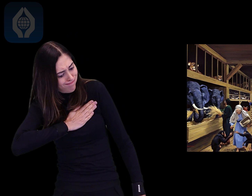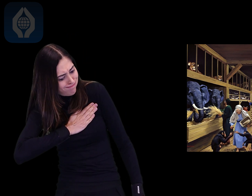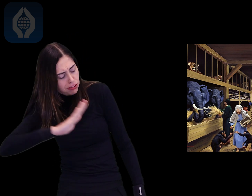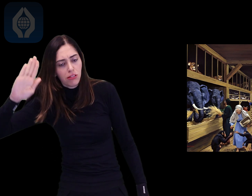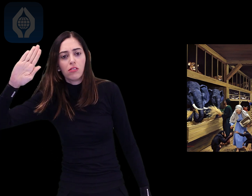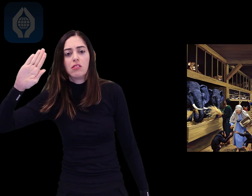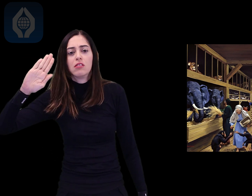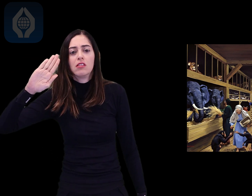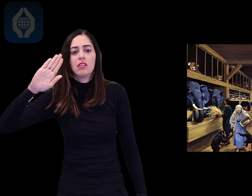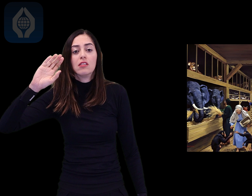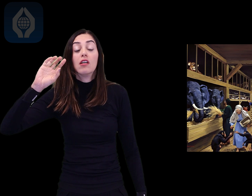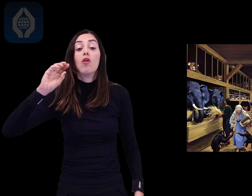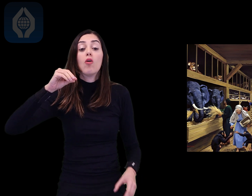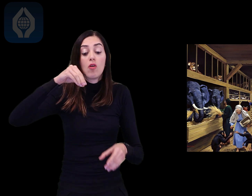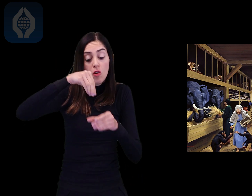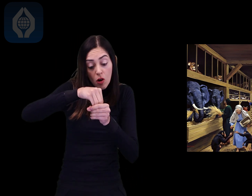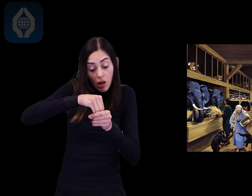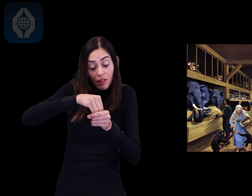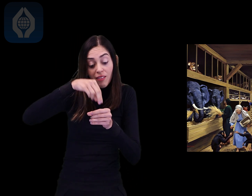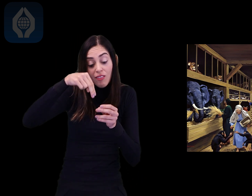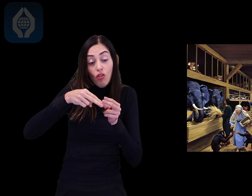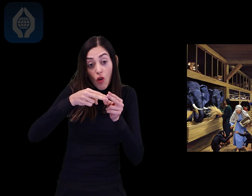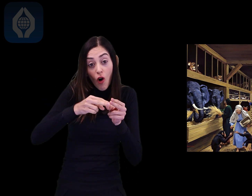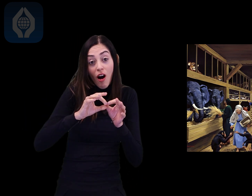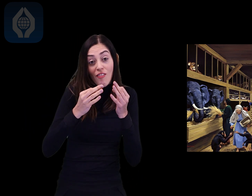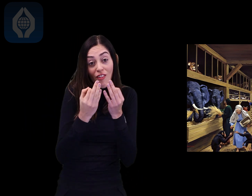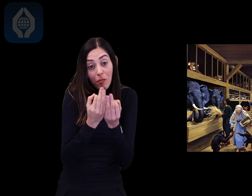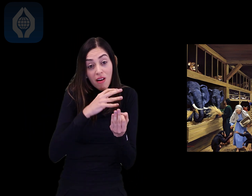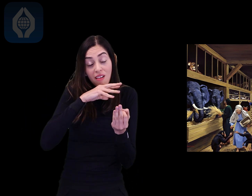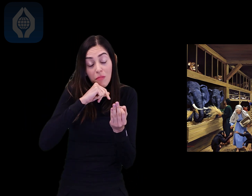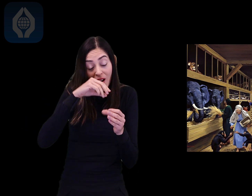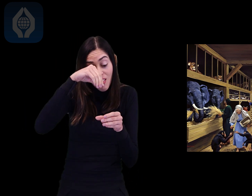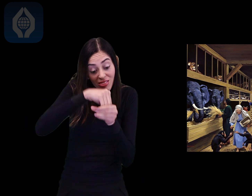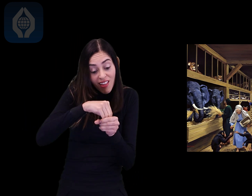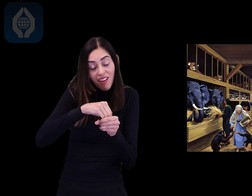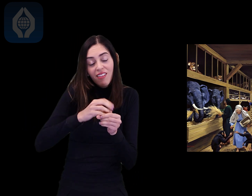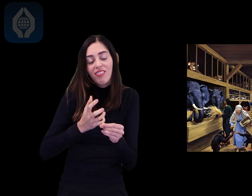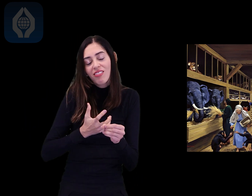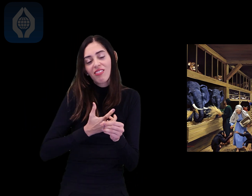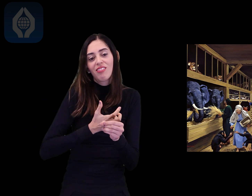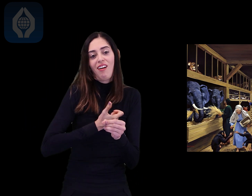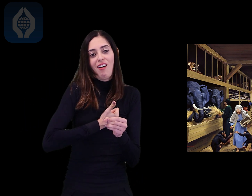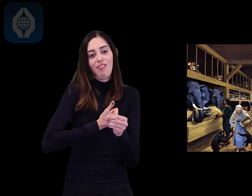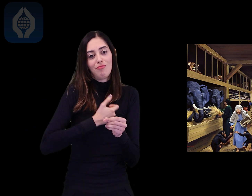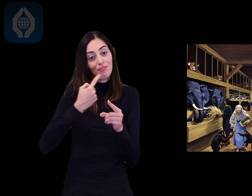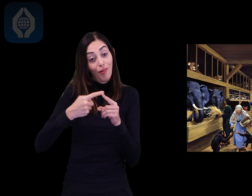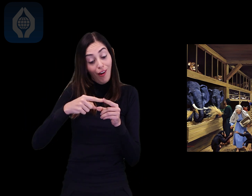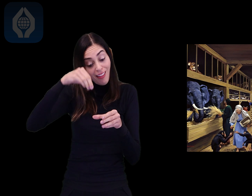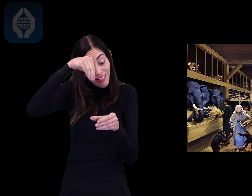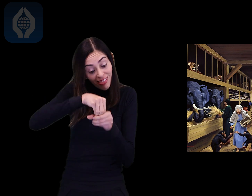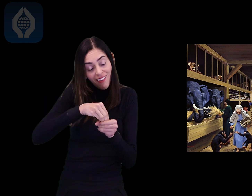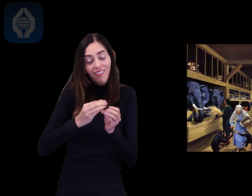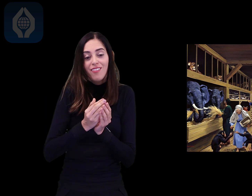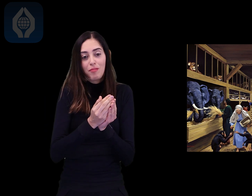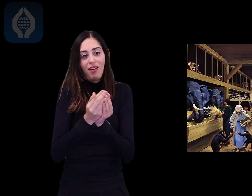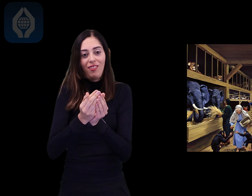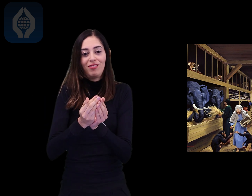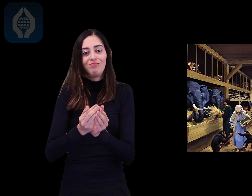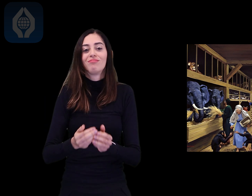da arca. Essa é a nossa proposta nessa jornada de 50 passos ou 50 lições. O convido a estudar a